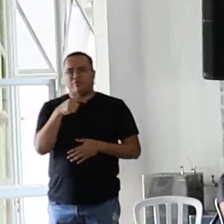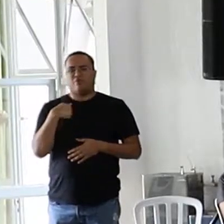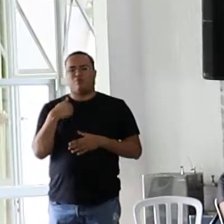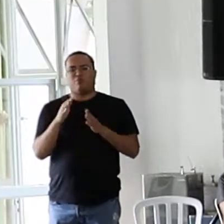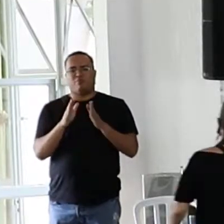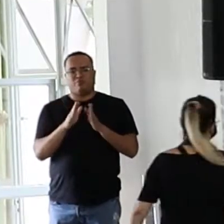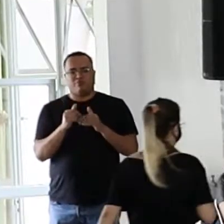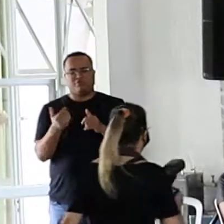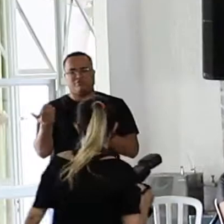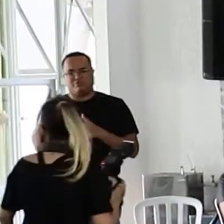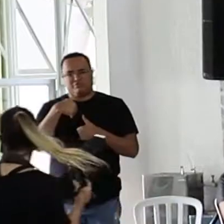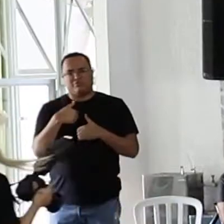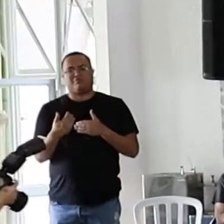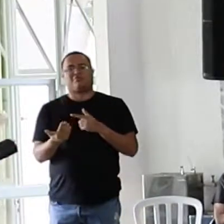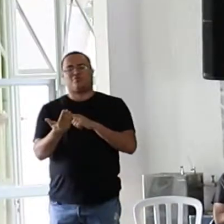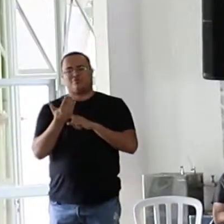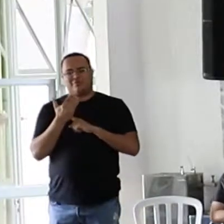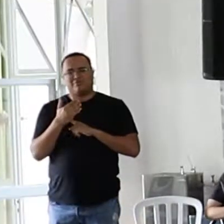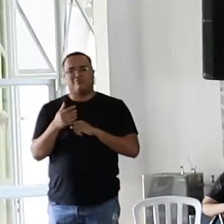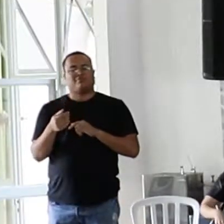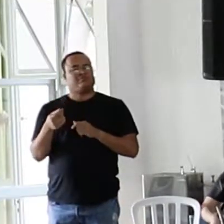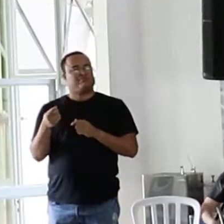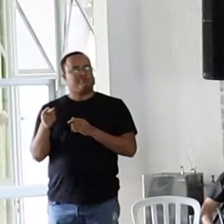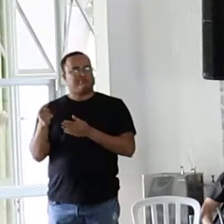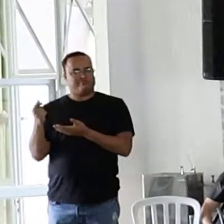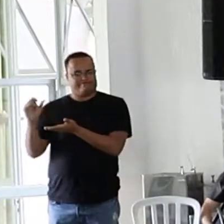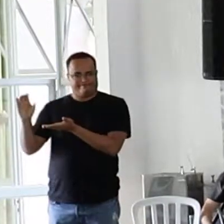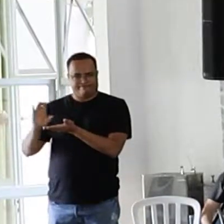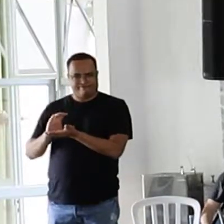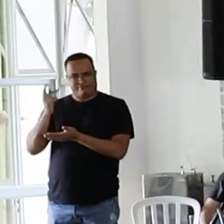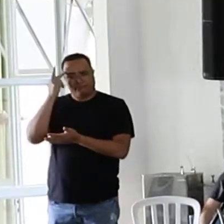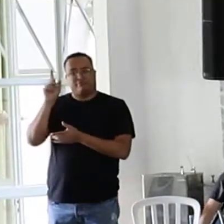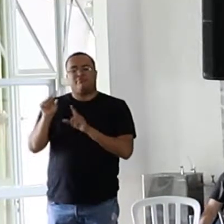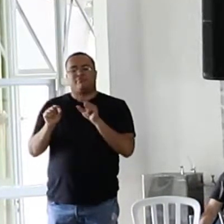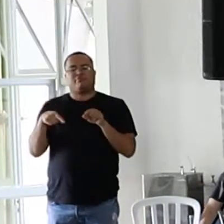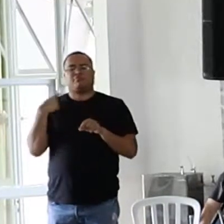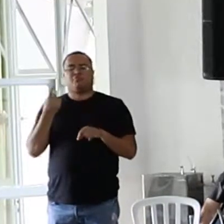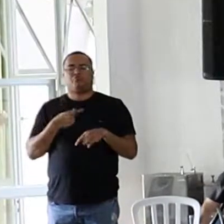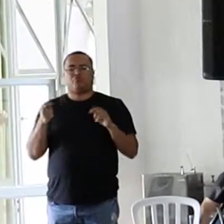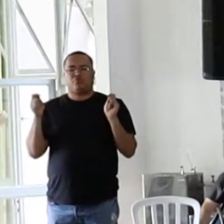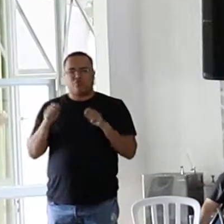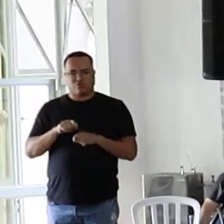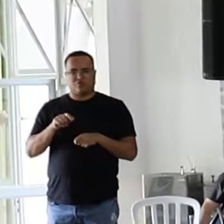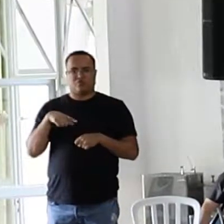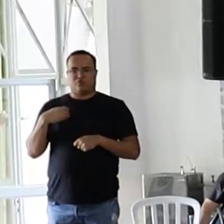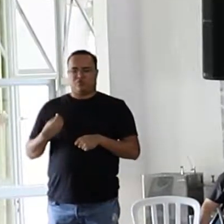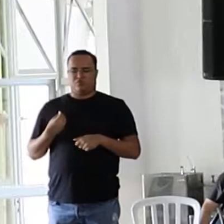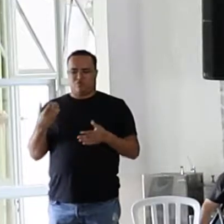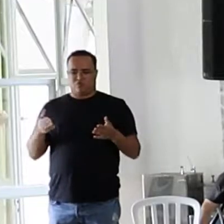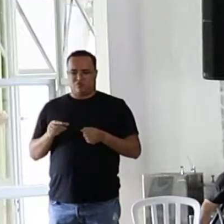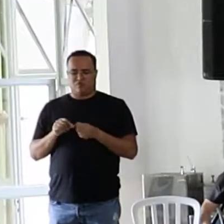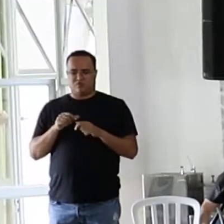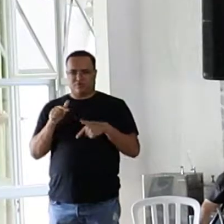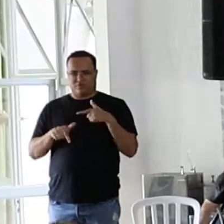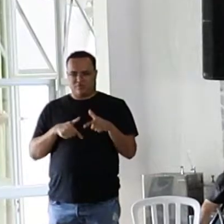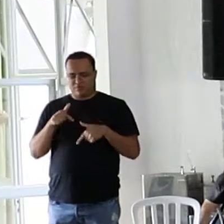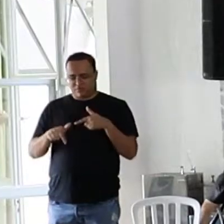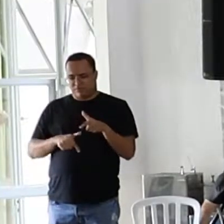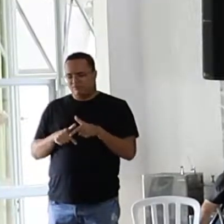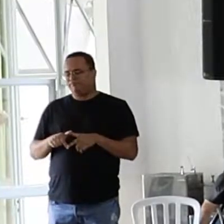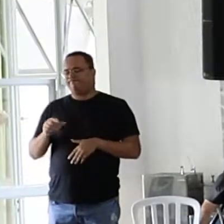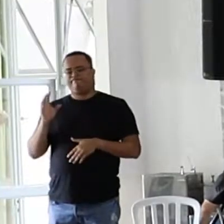e contribuiu com a emenda para que fosse possível a gente tá aqui hoje né desenvolver esse trabalho belíssimo